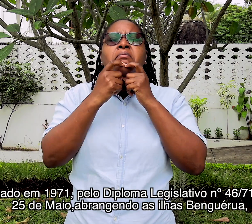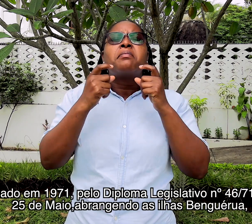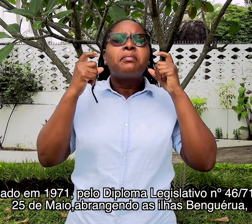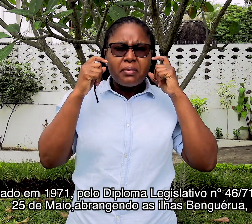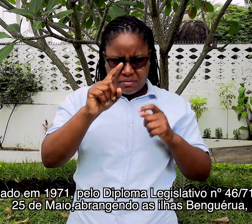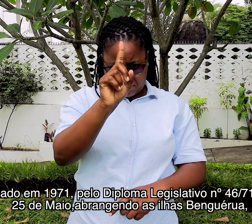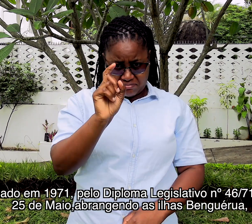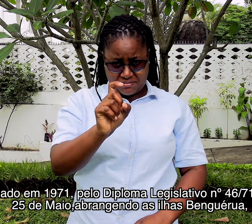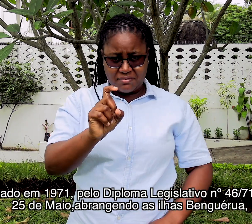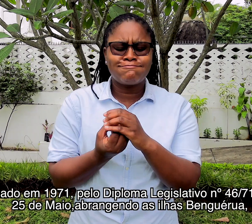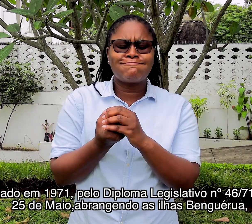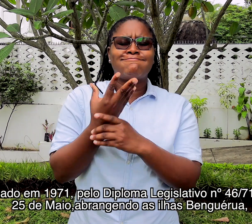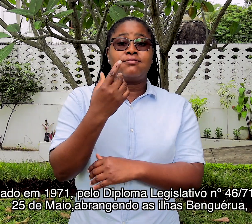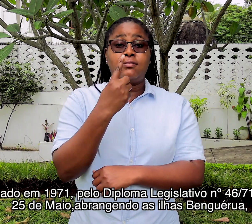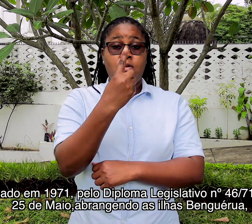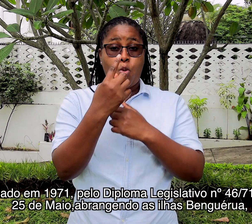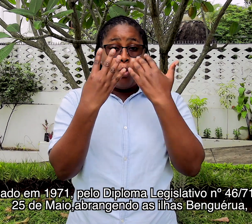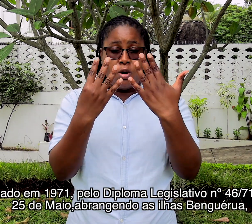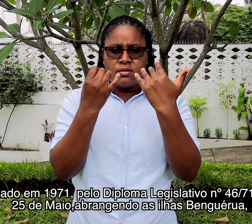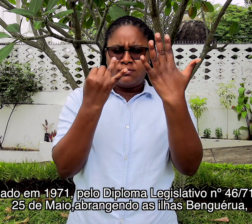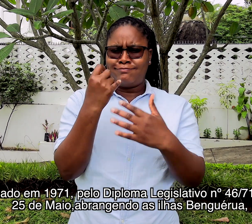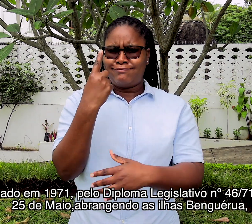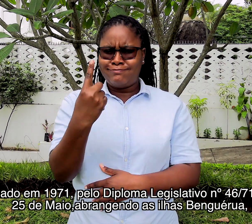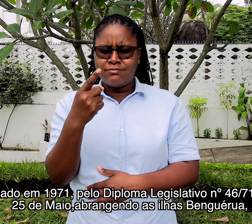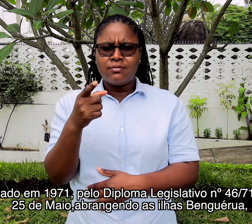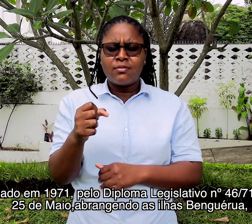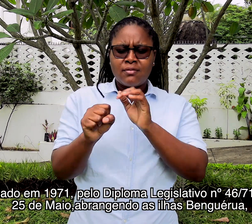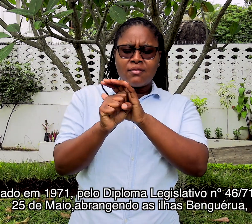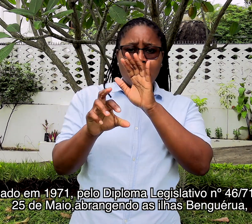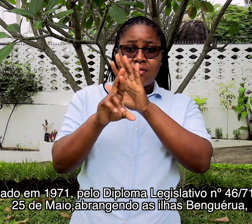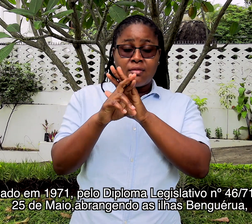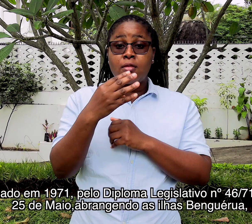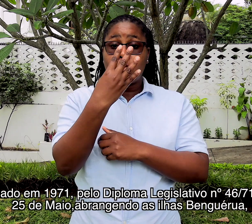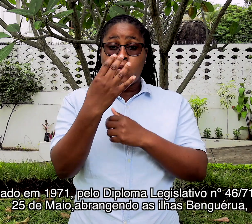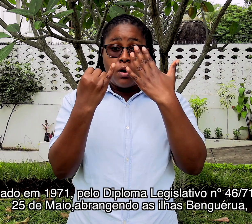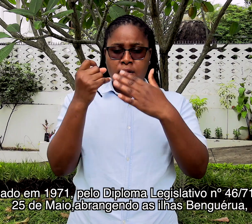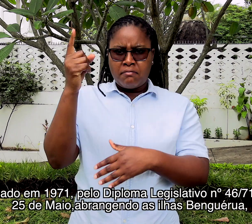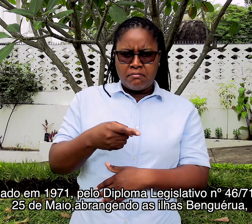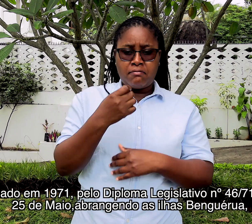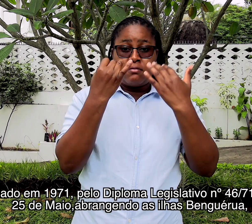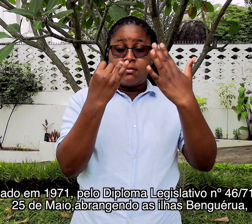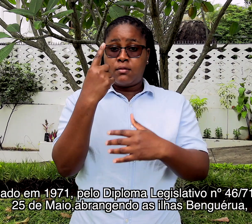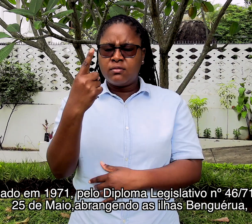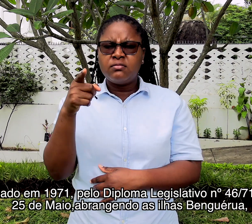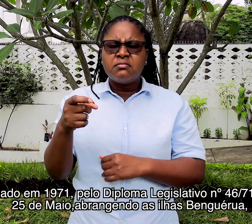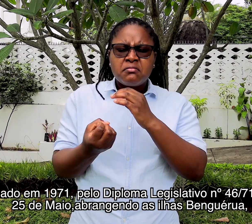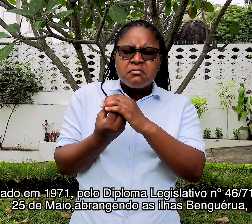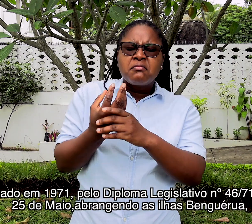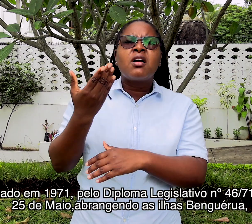1971 pelo Diploma Legislativo nº 46-71, de 25 de maio, abrangendo as ilhas